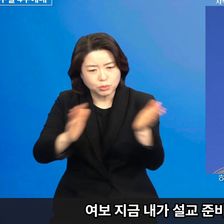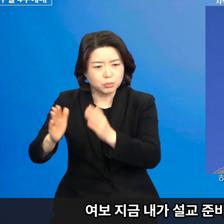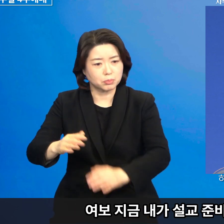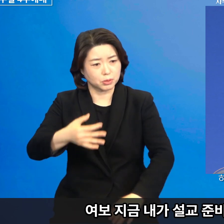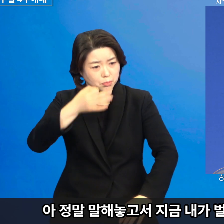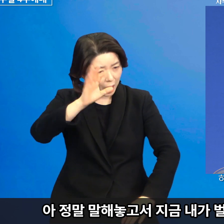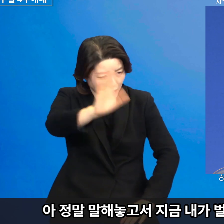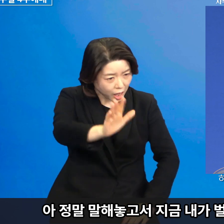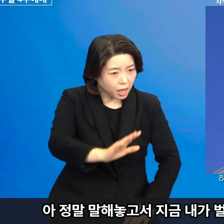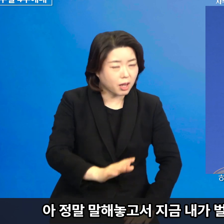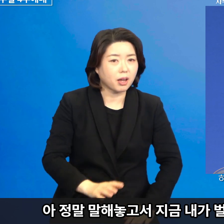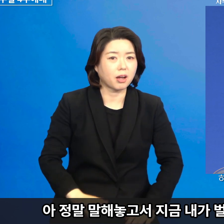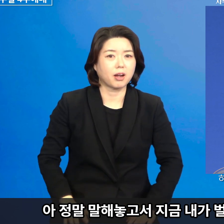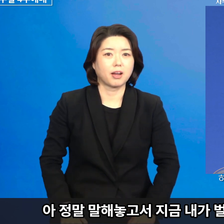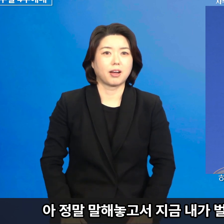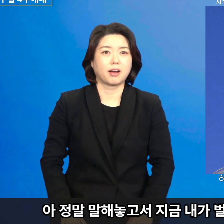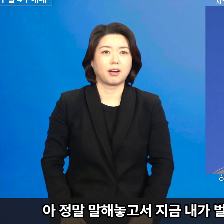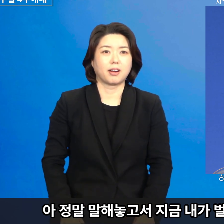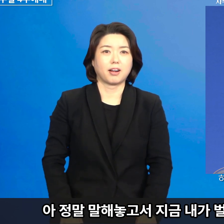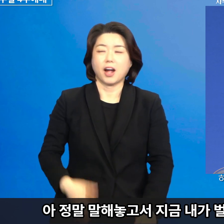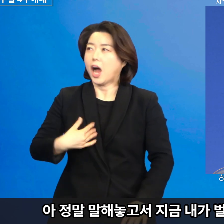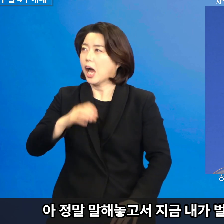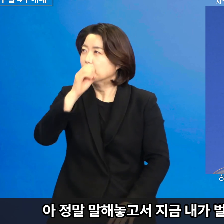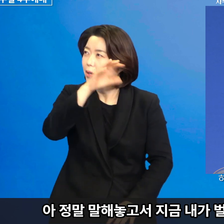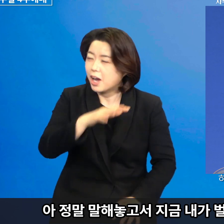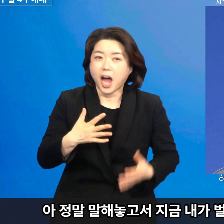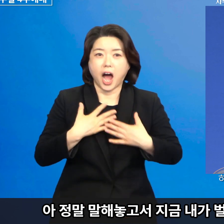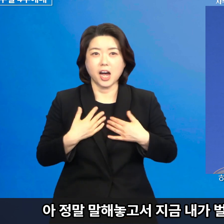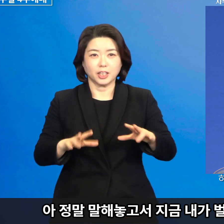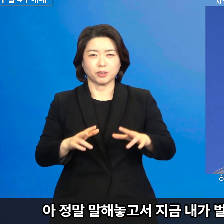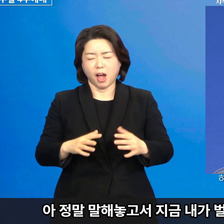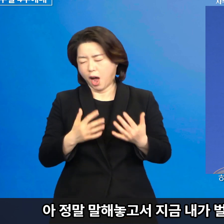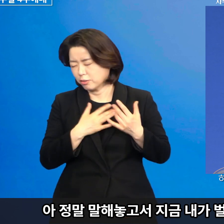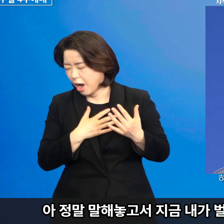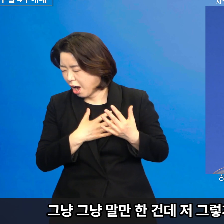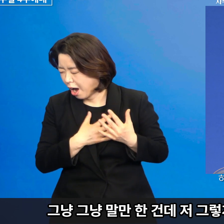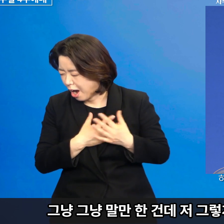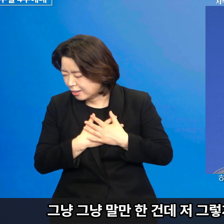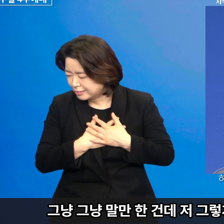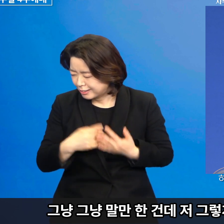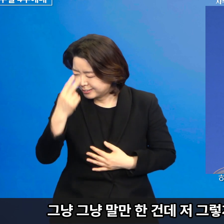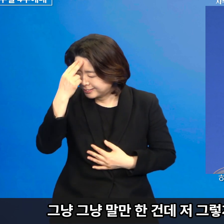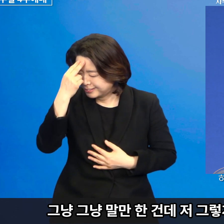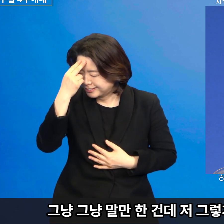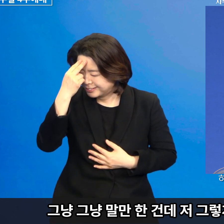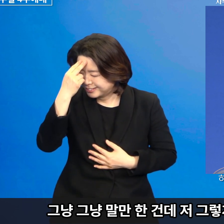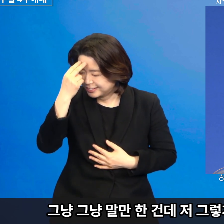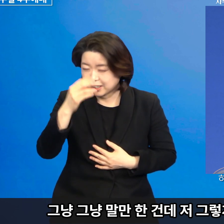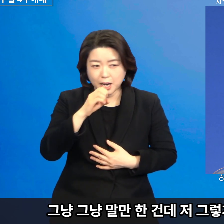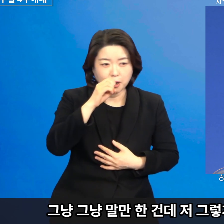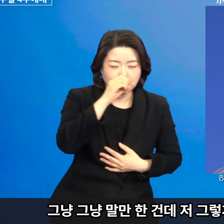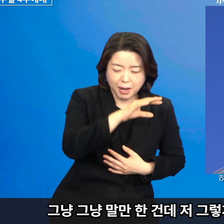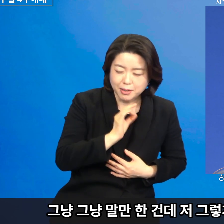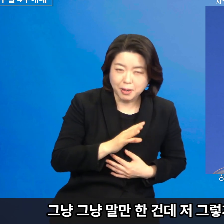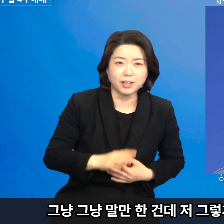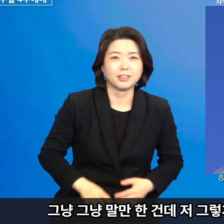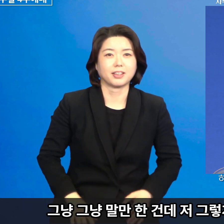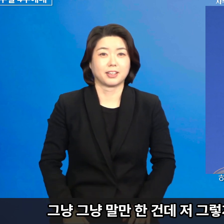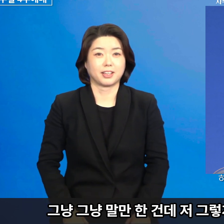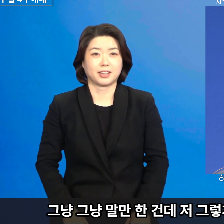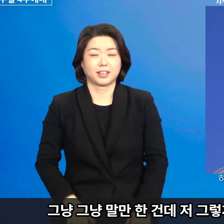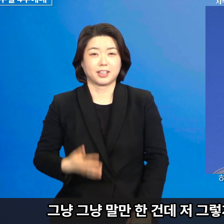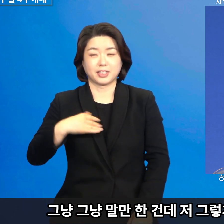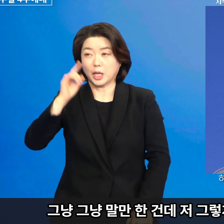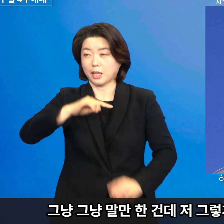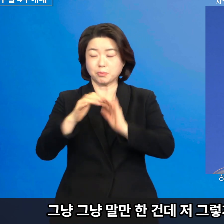보여? 정말 말해놓고서 지금도 벌써 성령의 금심이 막 느껴져. 그냥 말만 한 건데 저 그렇게